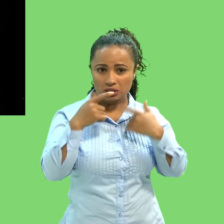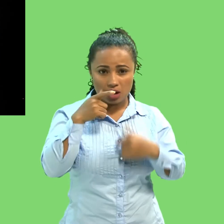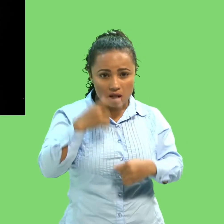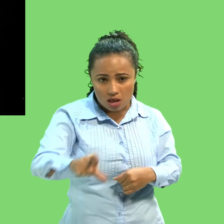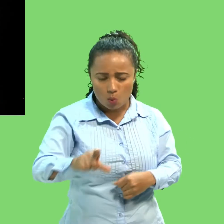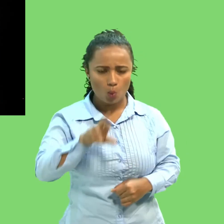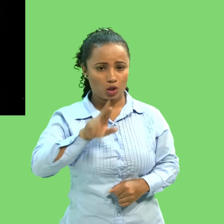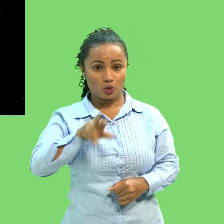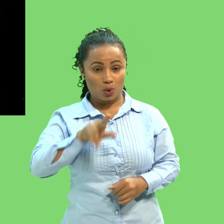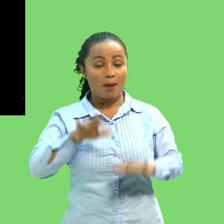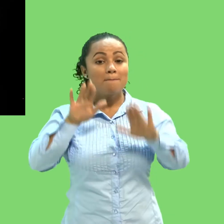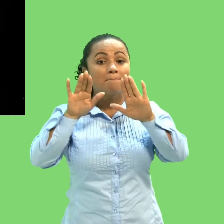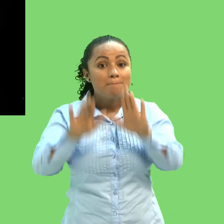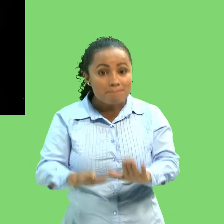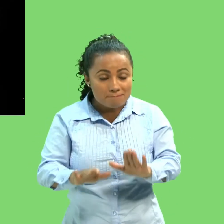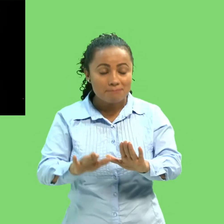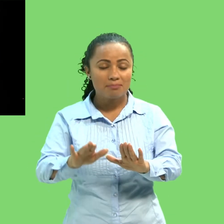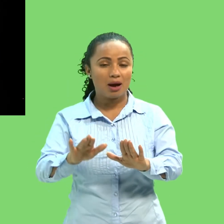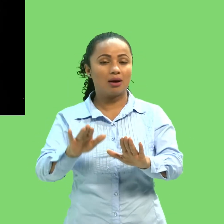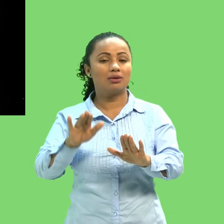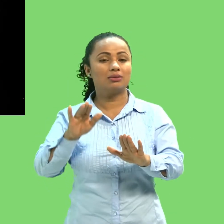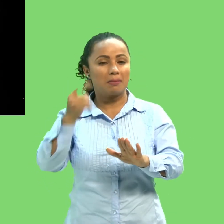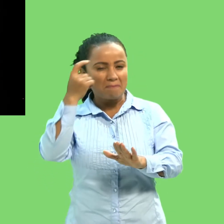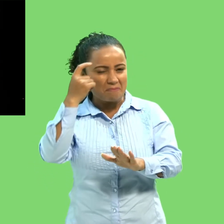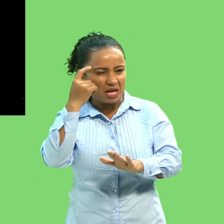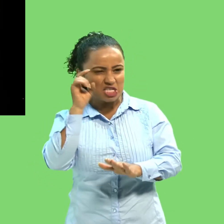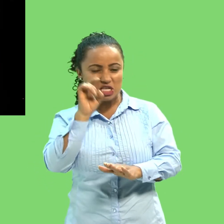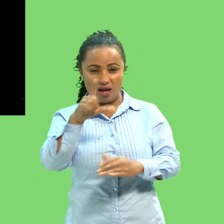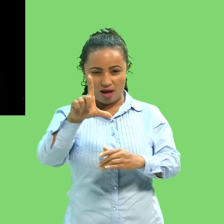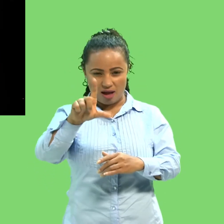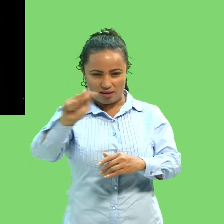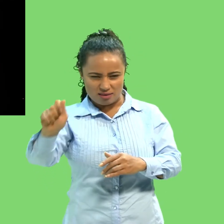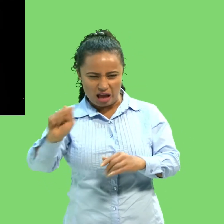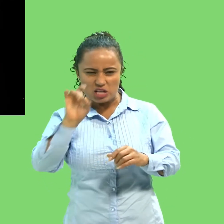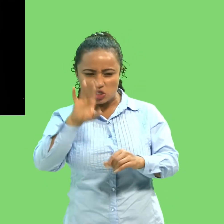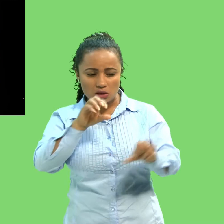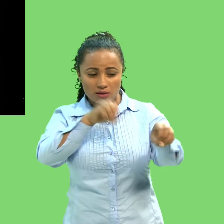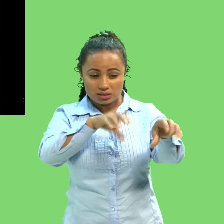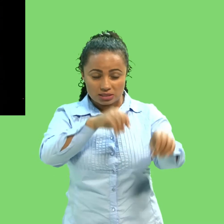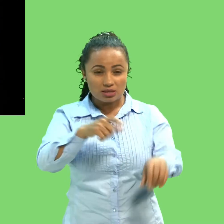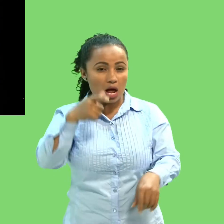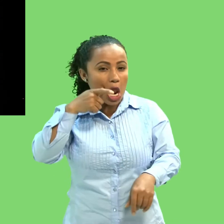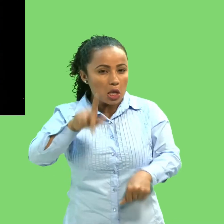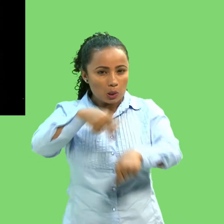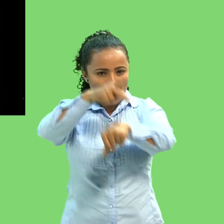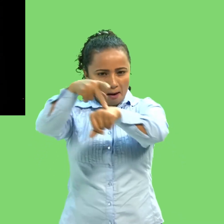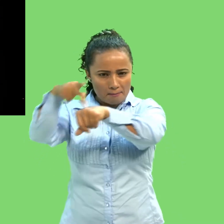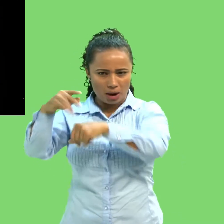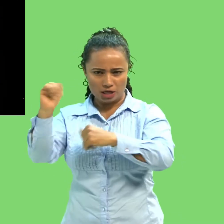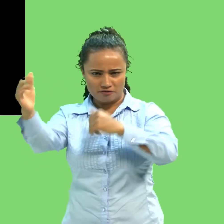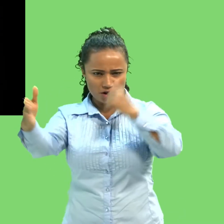como ensino de língua estrangeira, ou seja, é a possibilidade